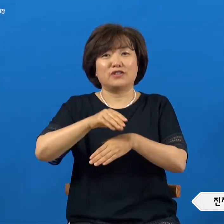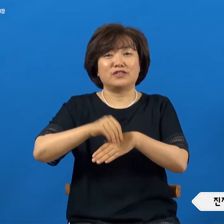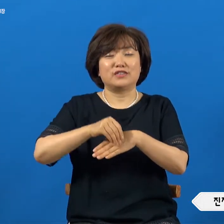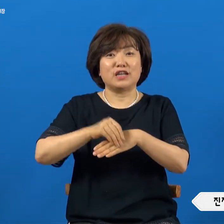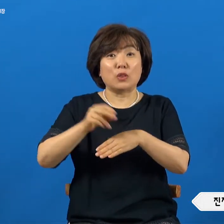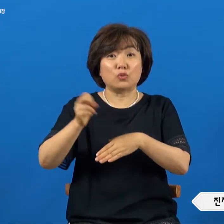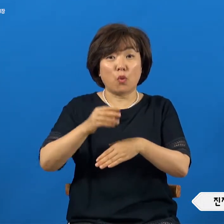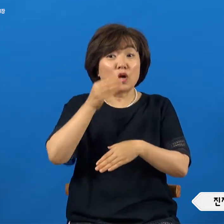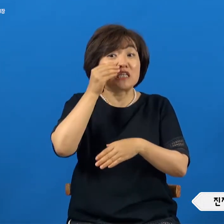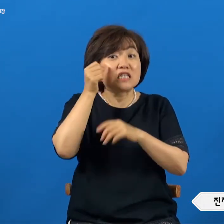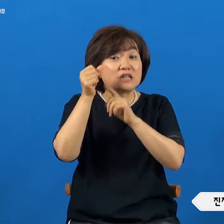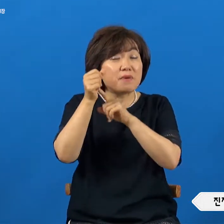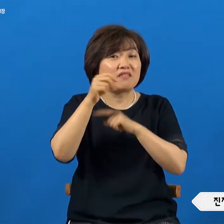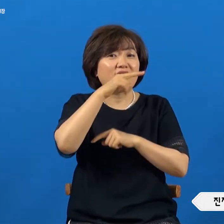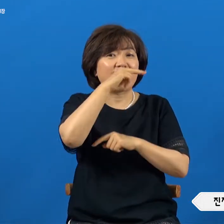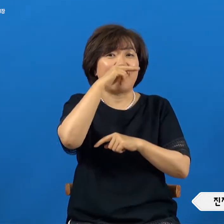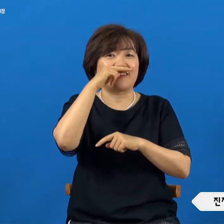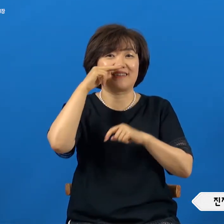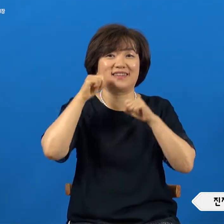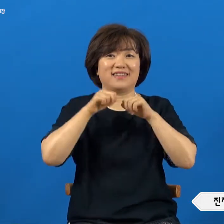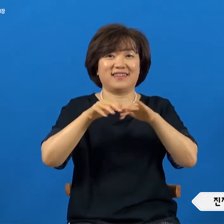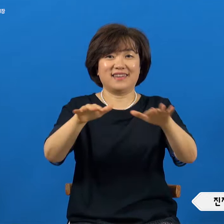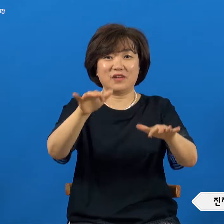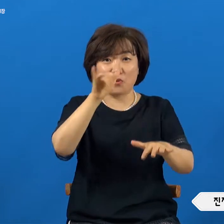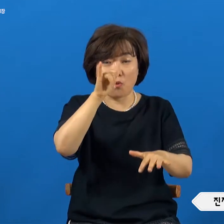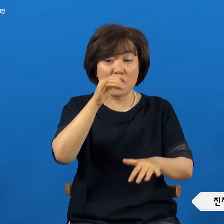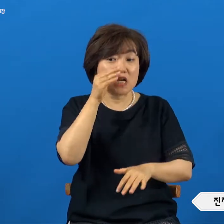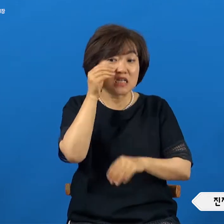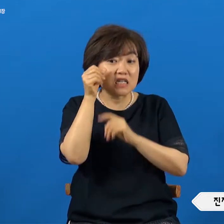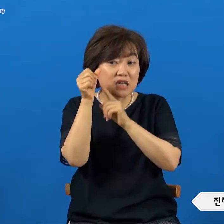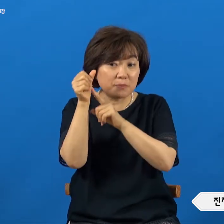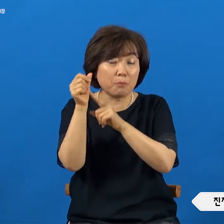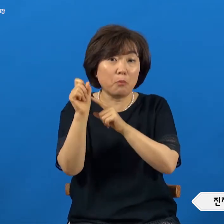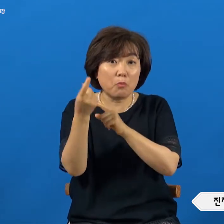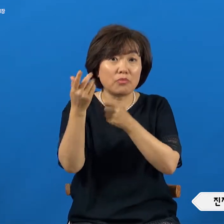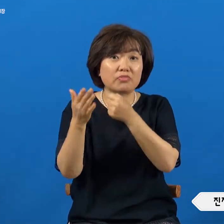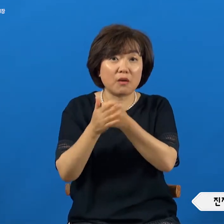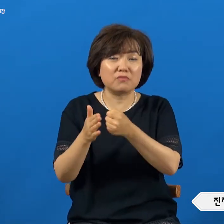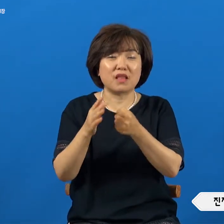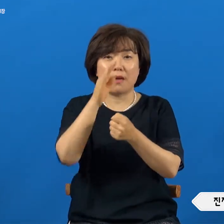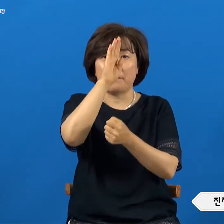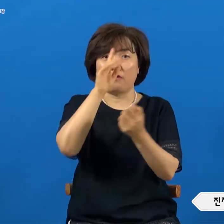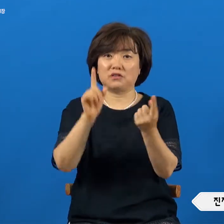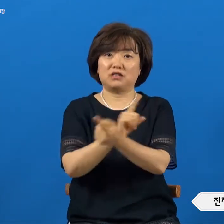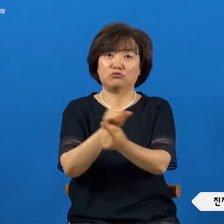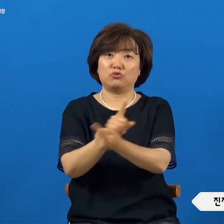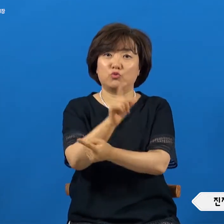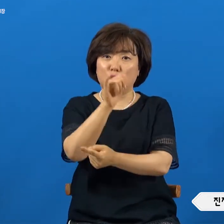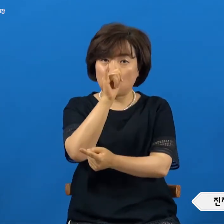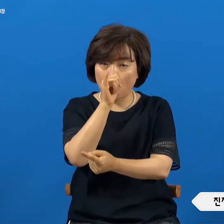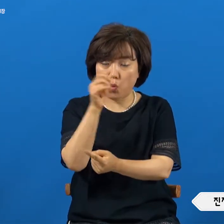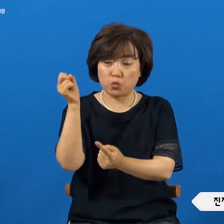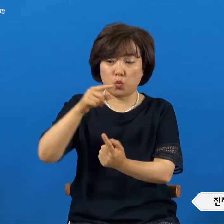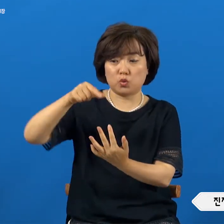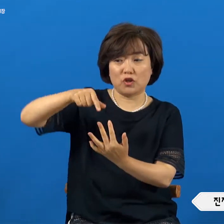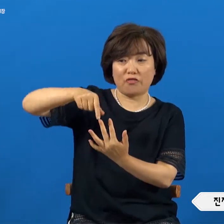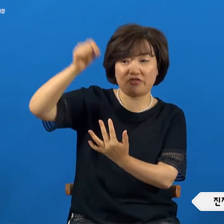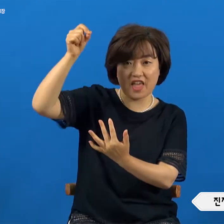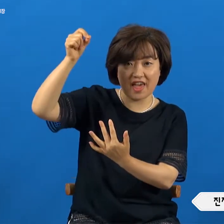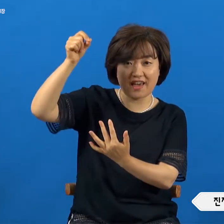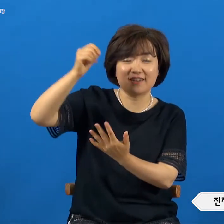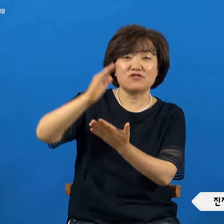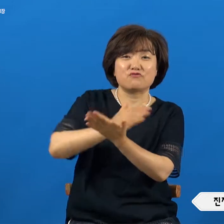향기가 있습니다. 그곳에는 기름으로 인한 치유함이 있습니다. 거기에는 선택과 하나님의 구별되게